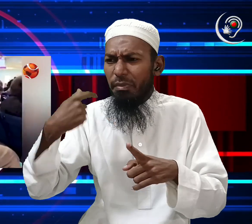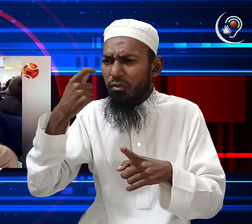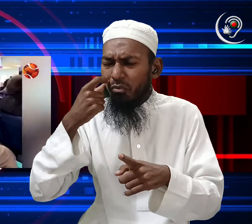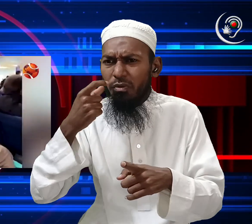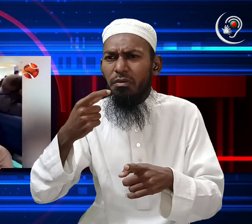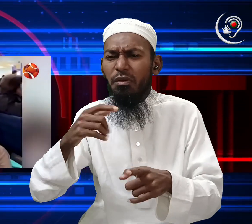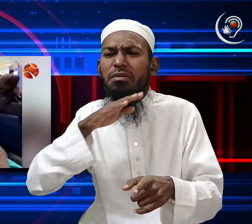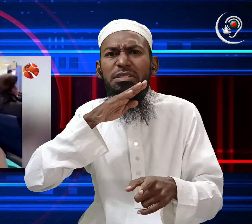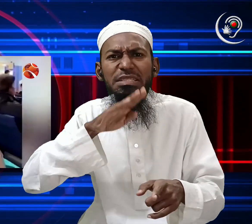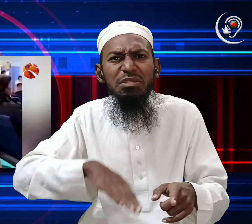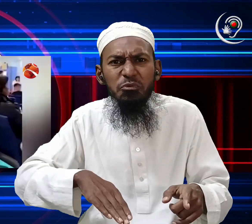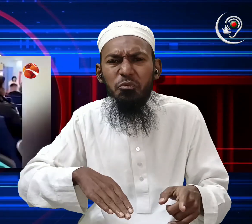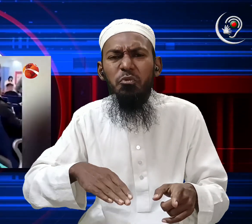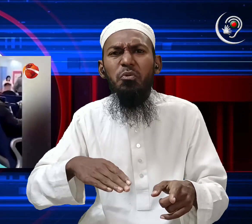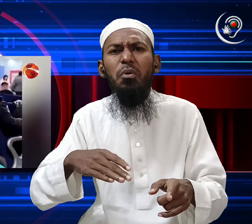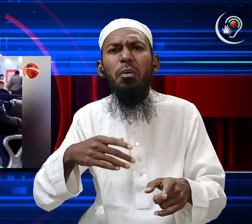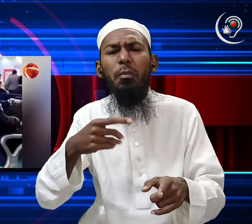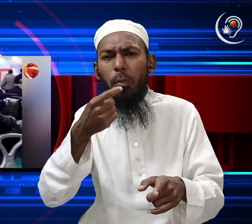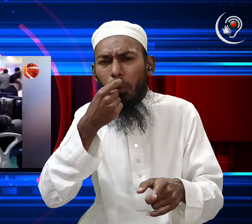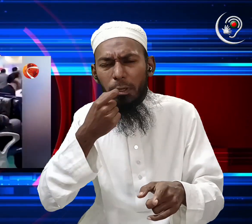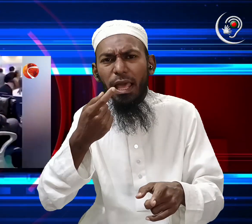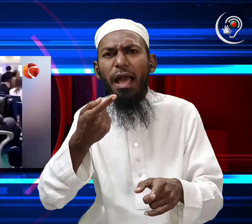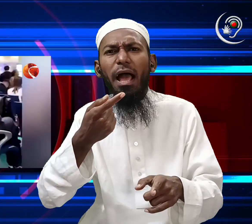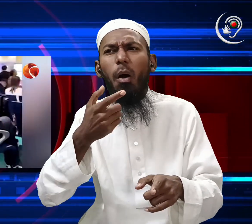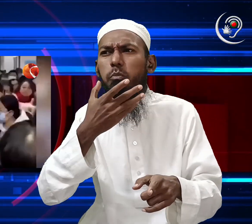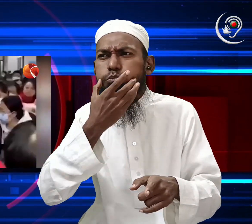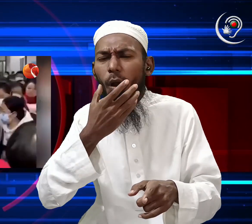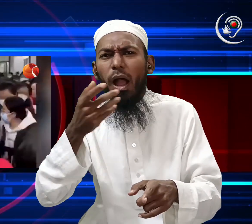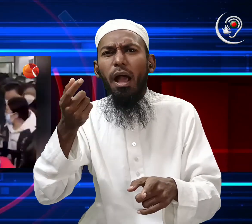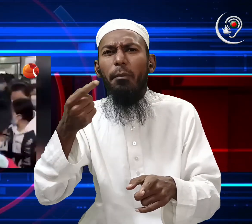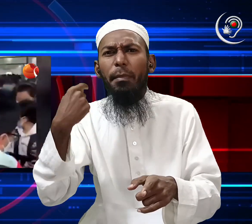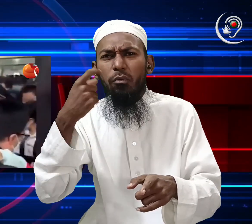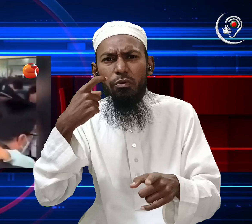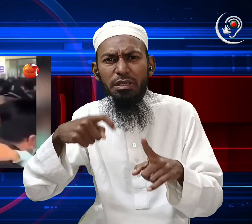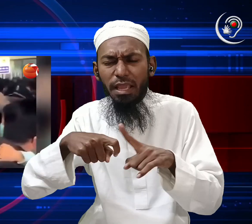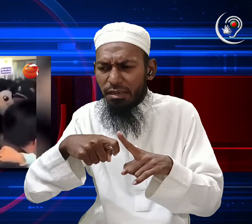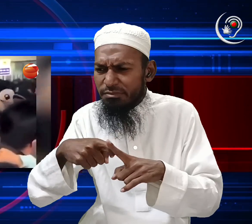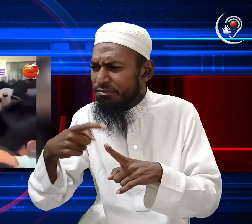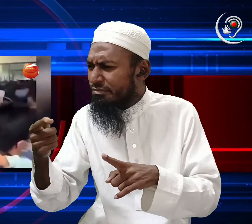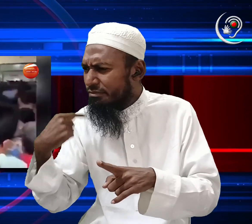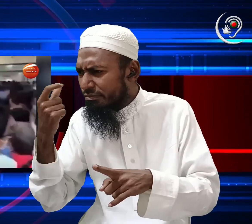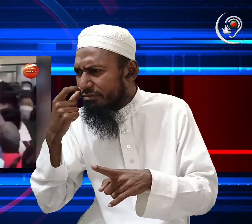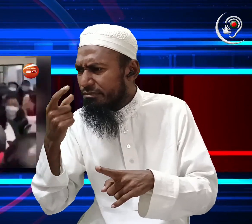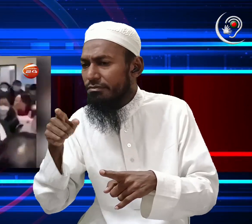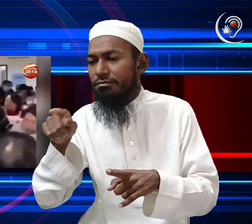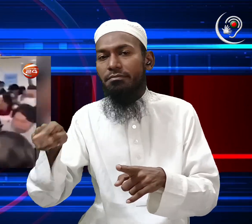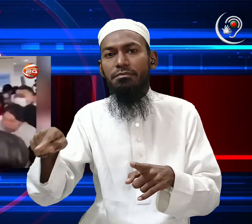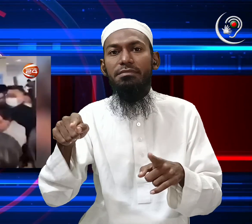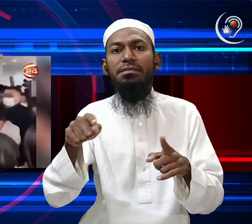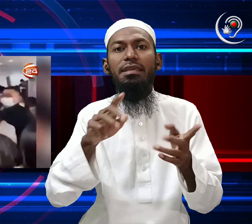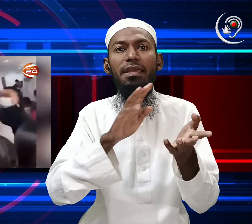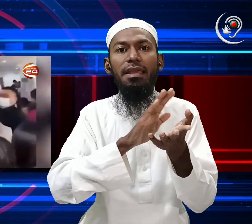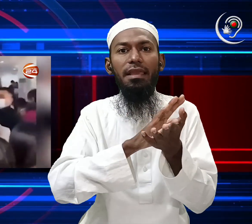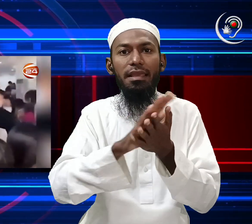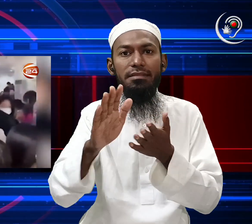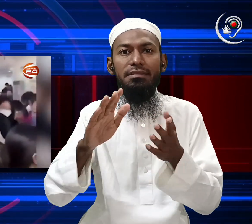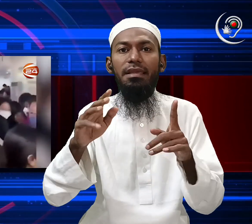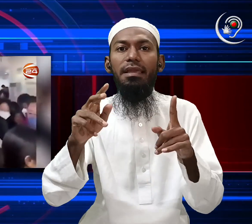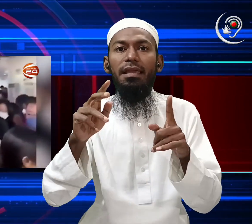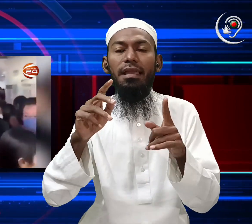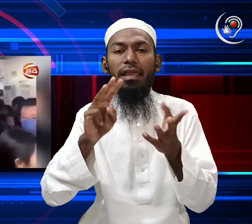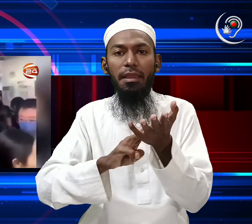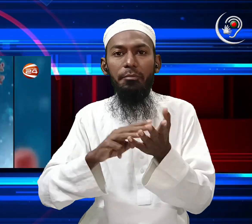শ্বাসযন্ত্র সংক্রমণের লক্ষণ দেখা যাচ্ছে, যার জন্য দায়ী করা হচ্ছে এই HMPV ভাইরাসকে।